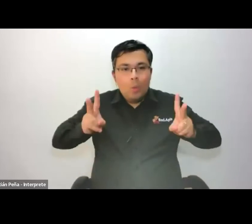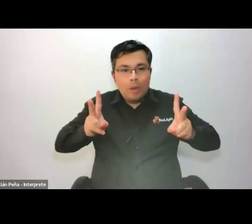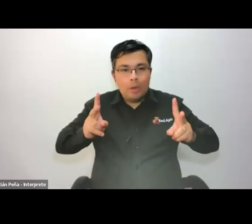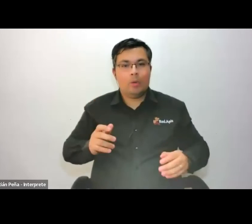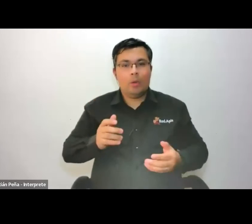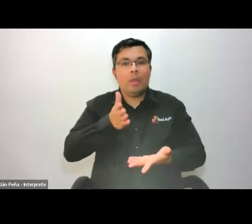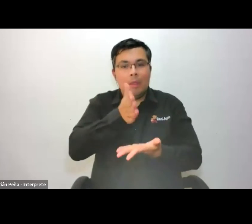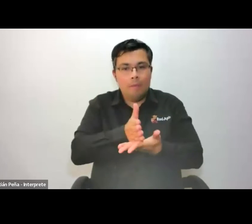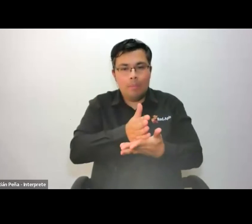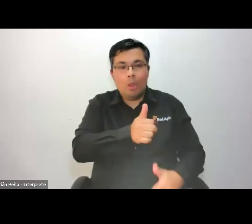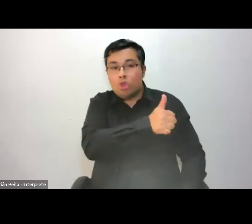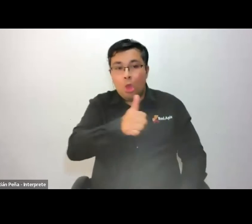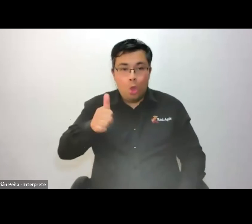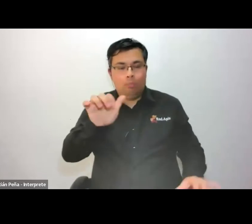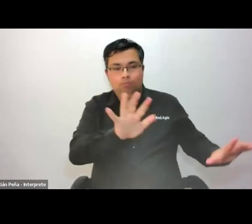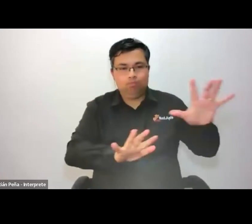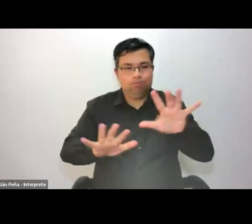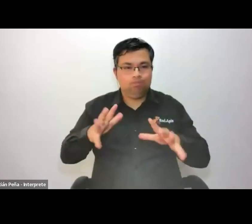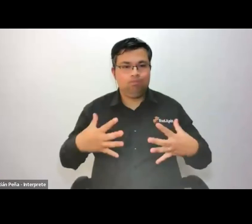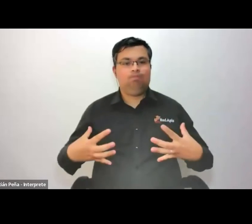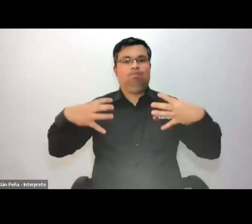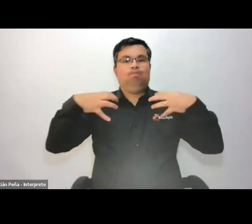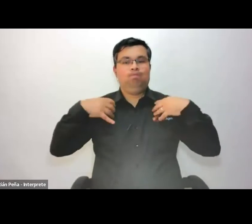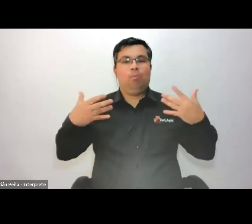Así que eso, en términos de discriminación arbitraria,